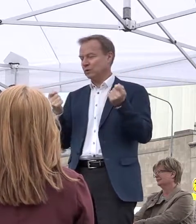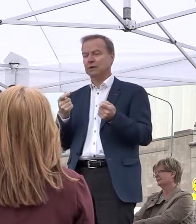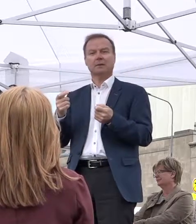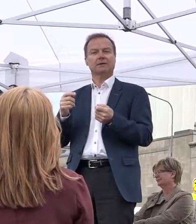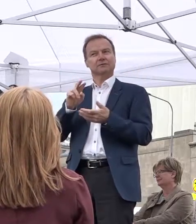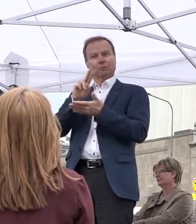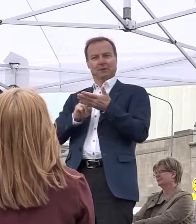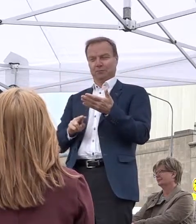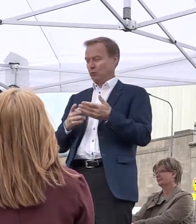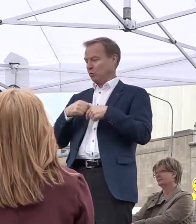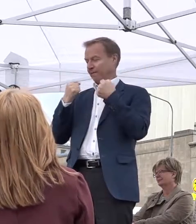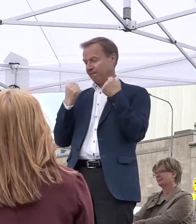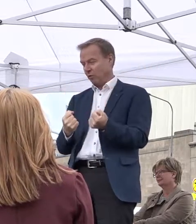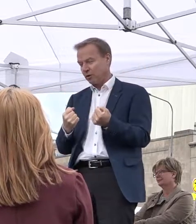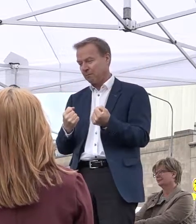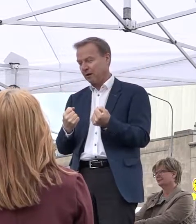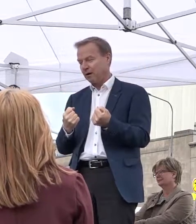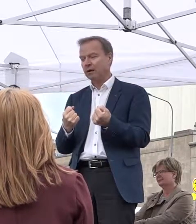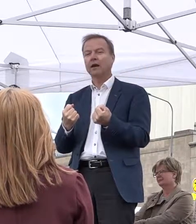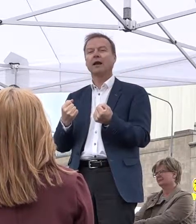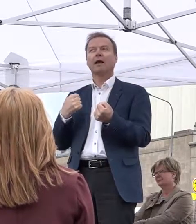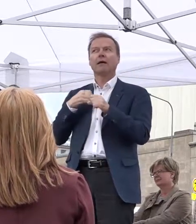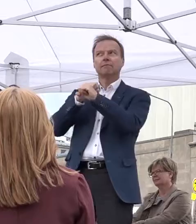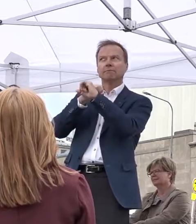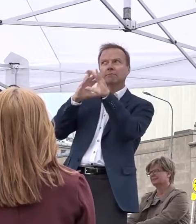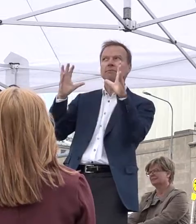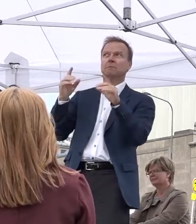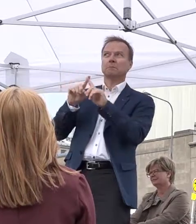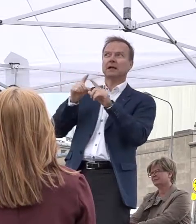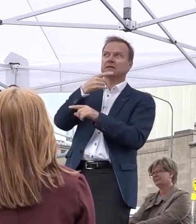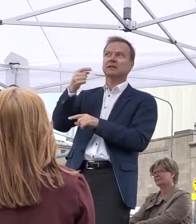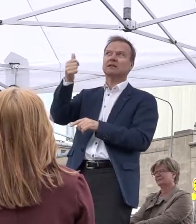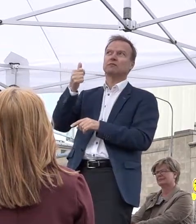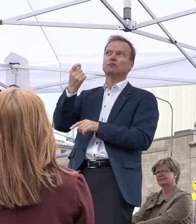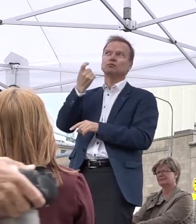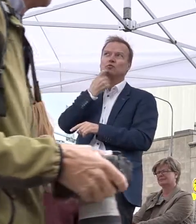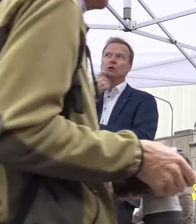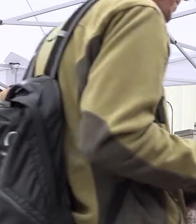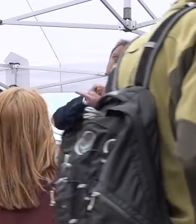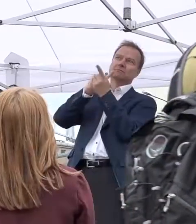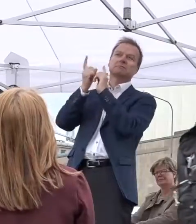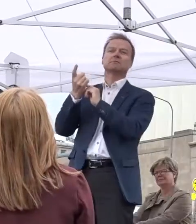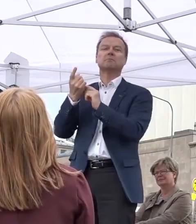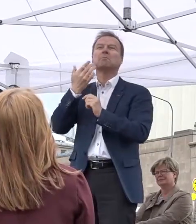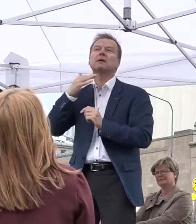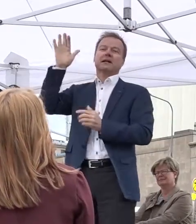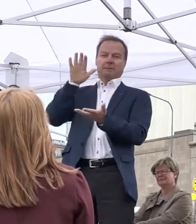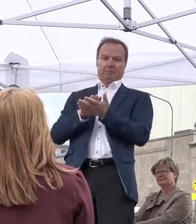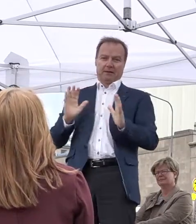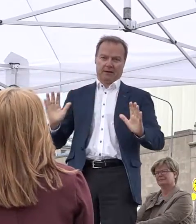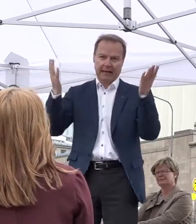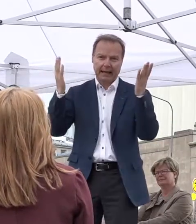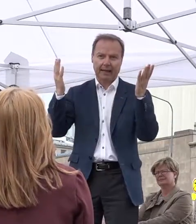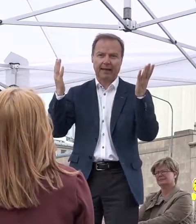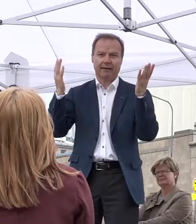suomalaisia. On tosi upeaa olla täällä juhlimassa teidän kanssa sopimuksen voimaantuloa. Ja tässä pian, kun Suomikin